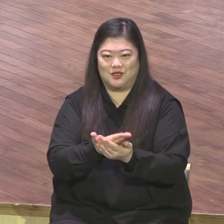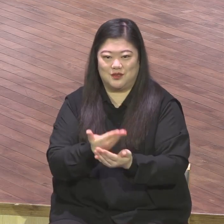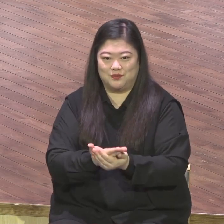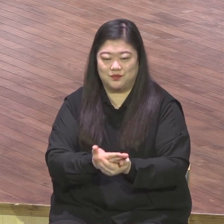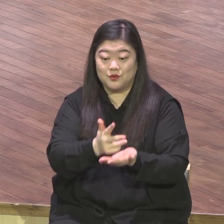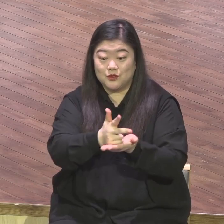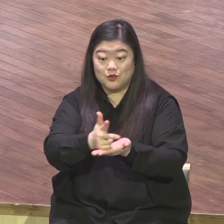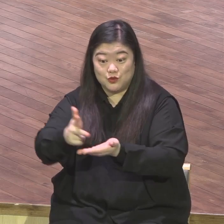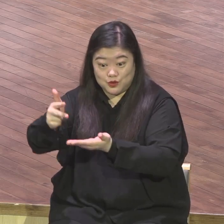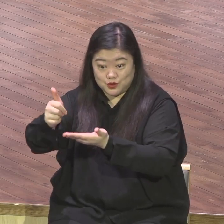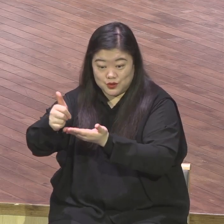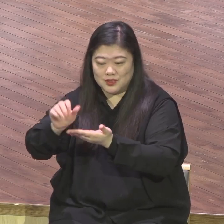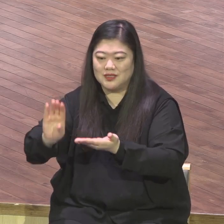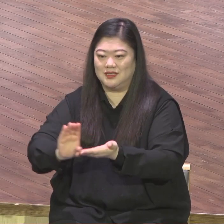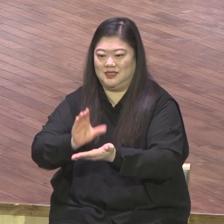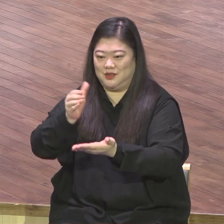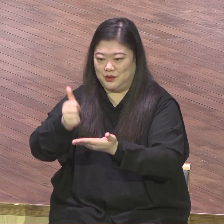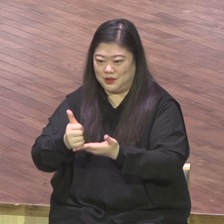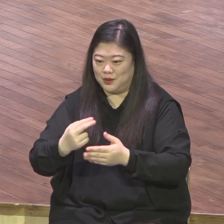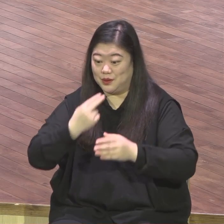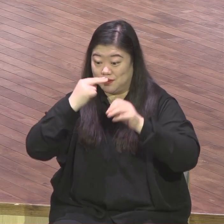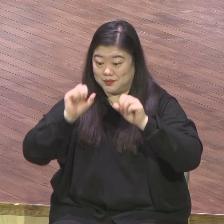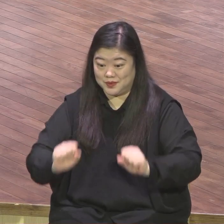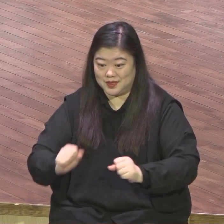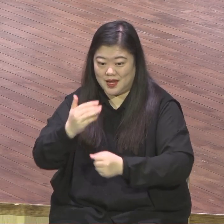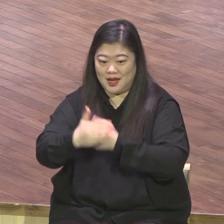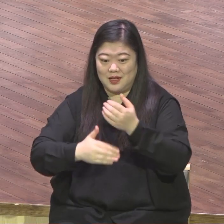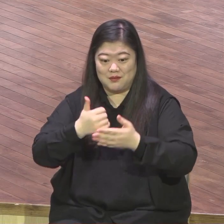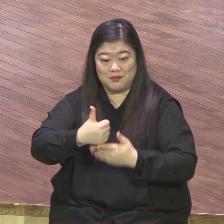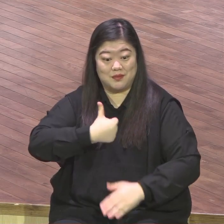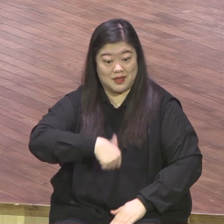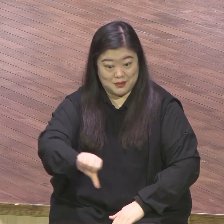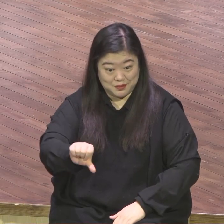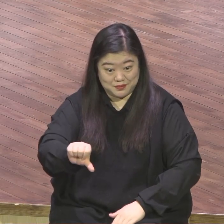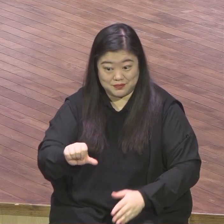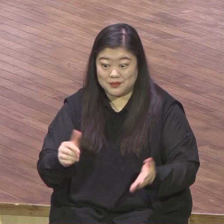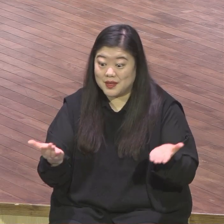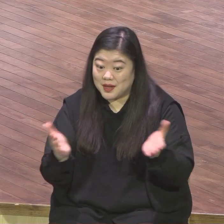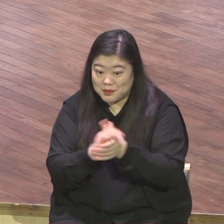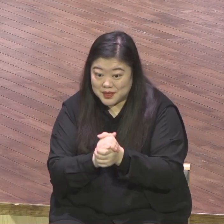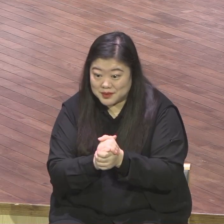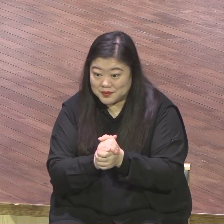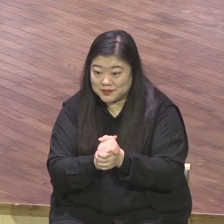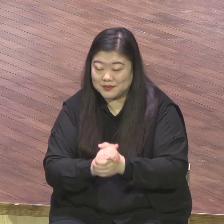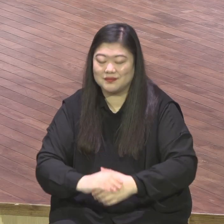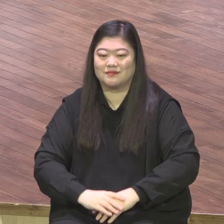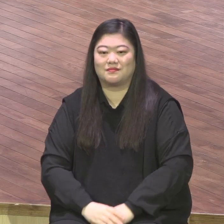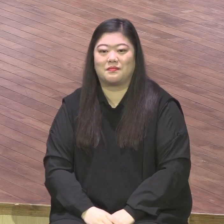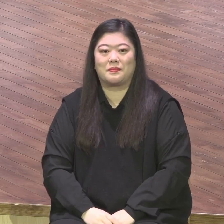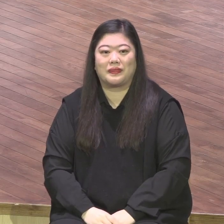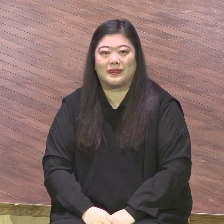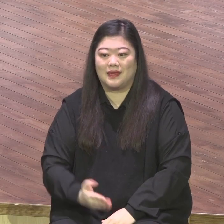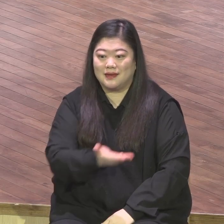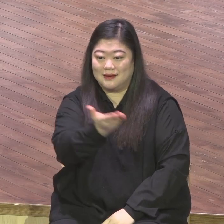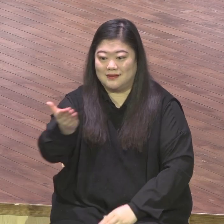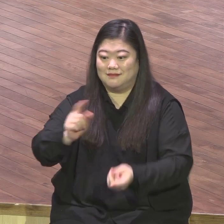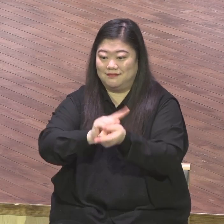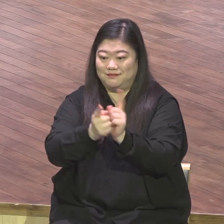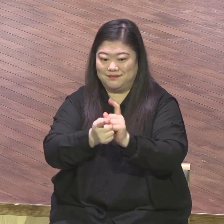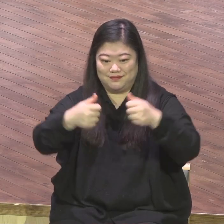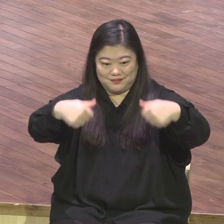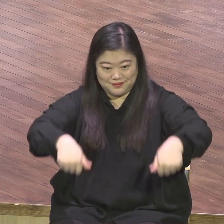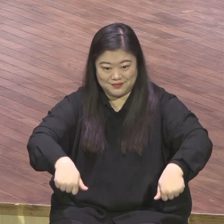주는 그리스도시요 살아계신 하나님의 아들이십니다. 아멘. 우리 해외 성도들도 같이